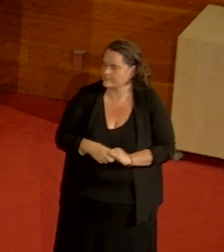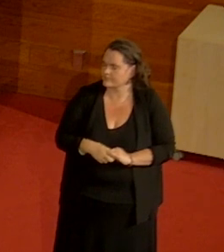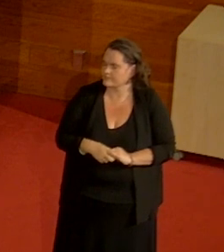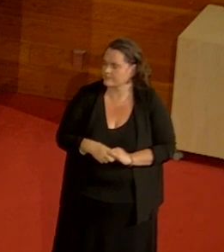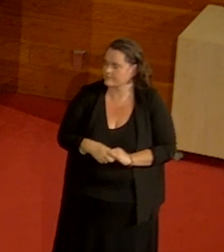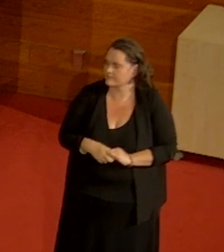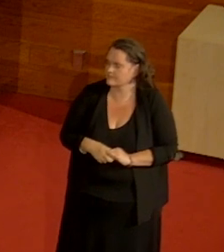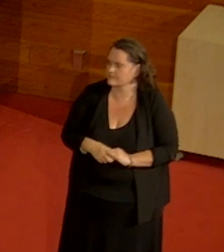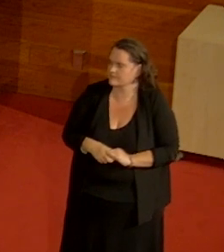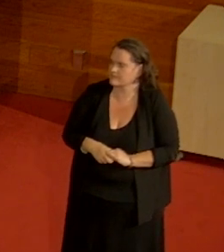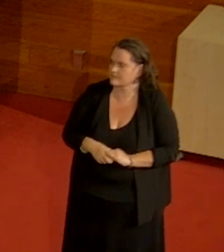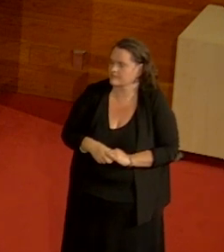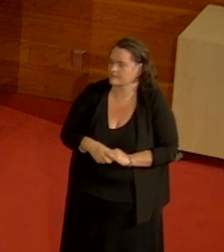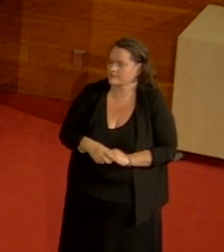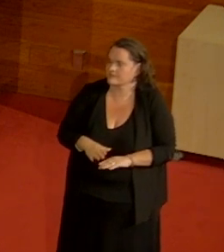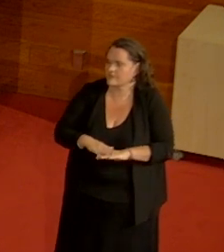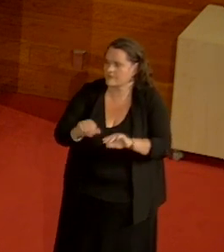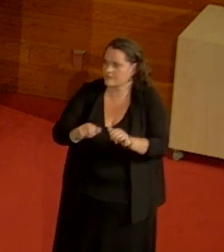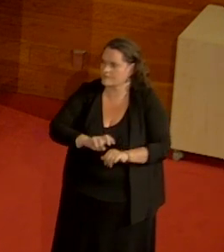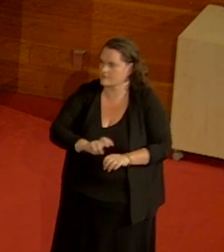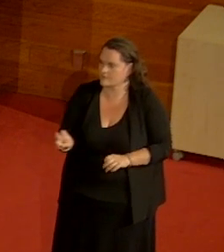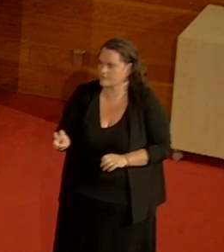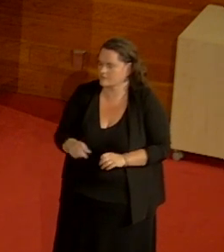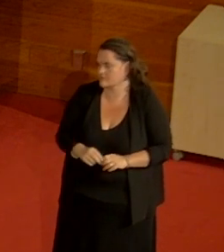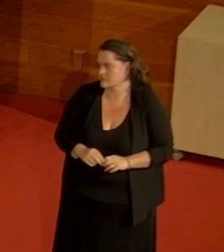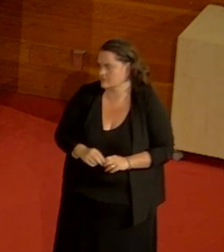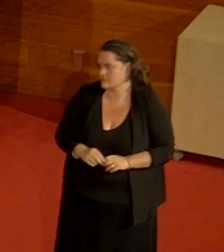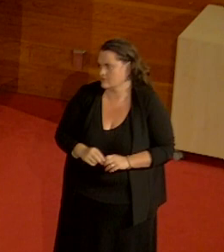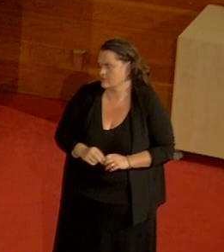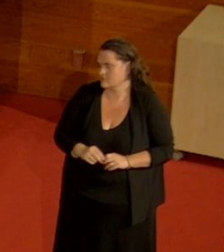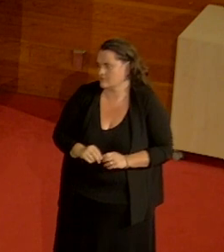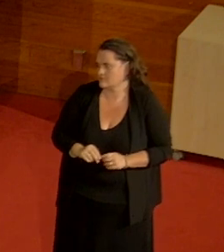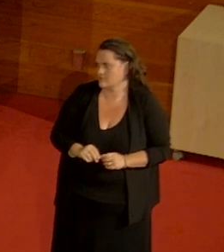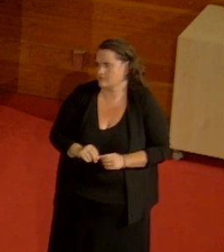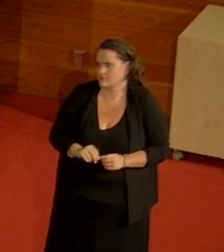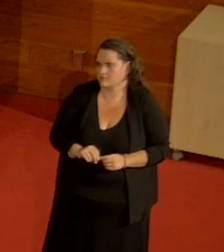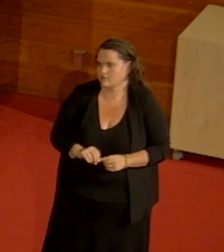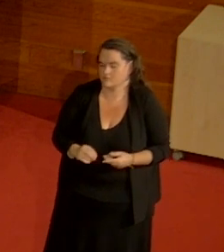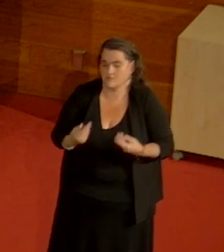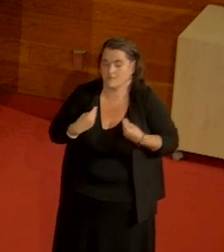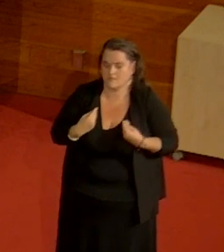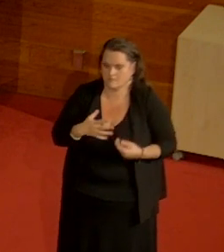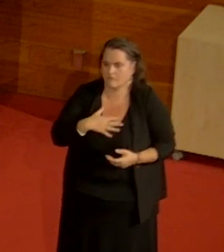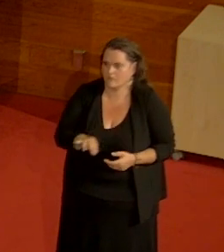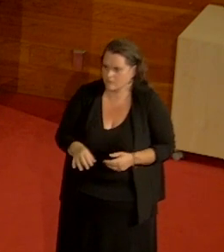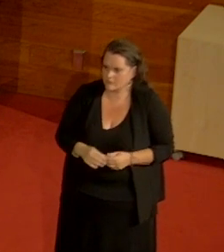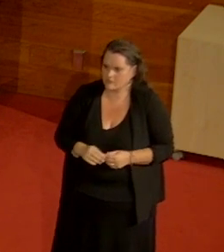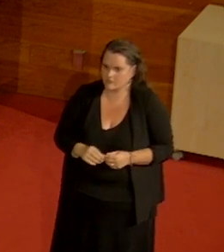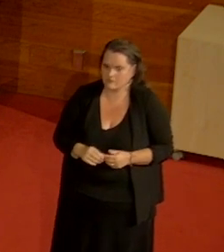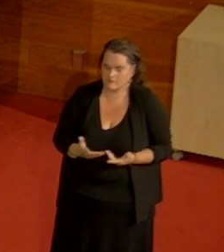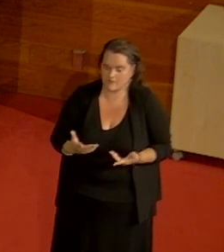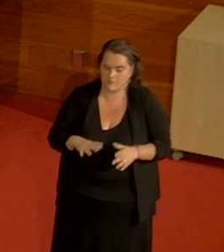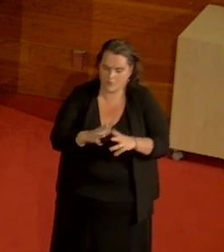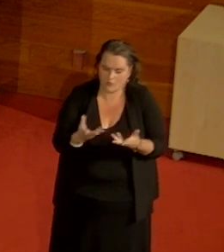eh Para crear otras formas eh de de vivir en la las que el mundo sea vivible y